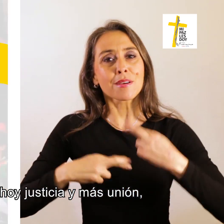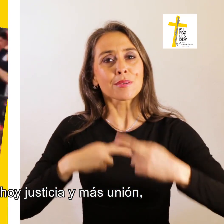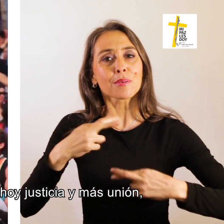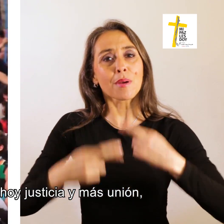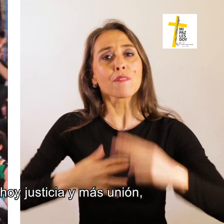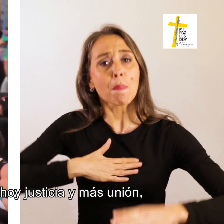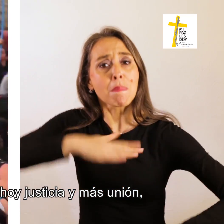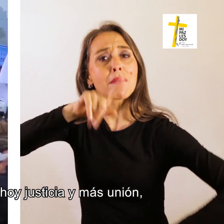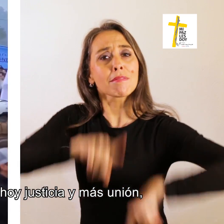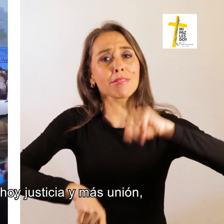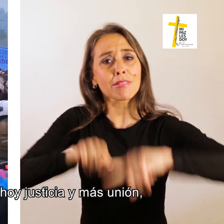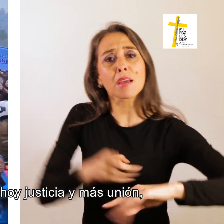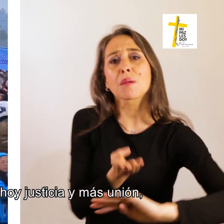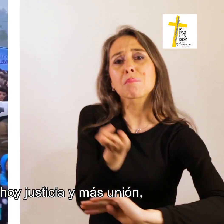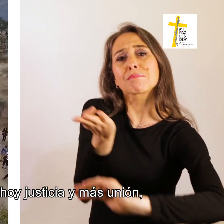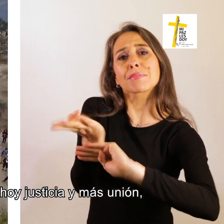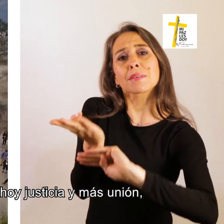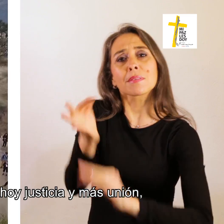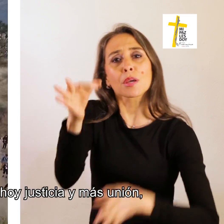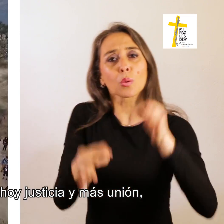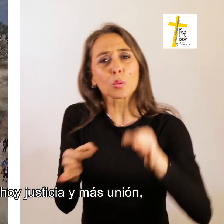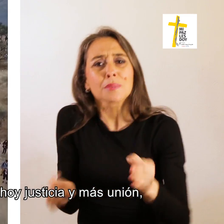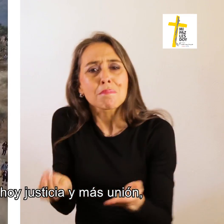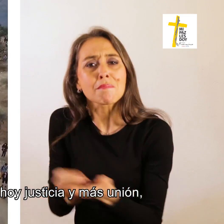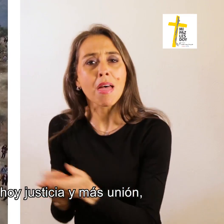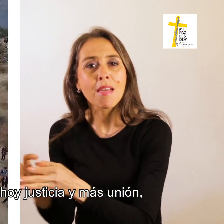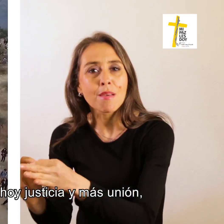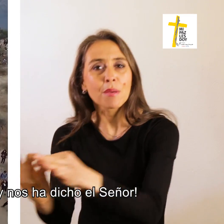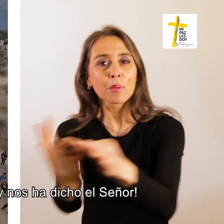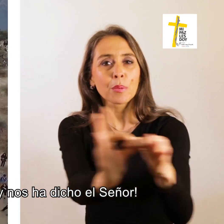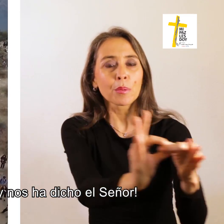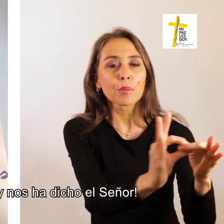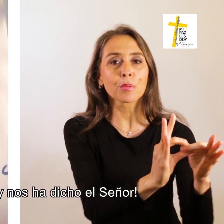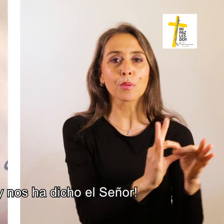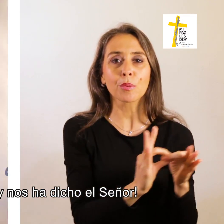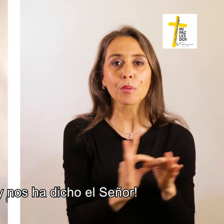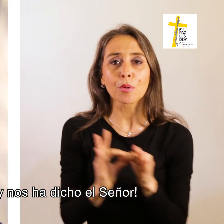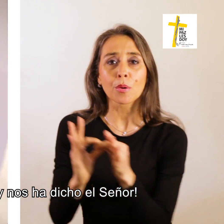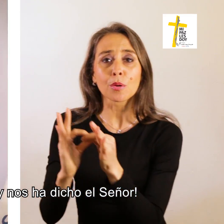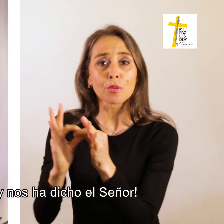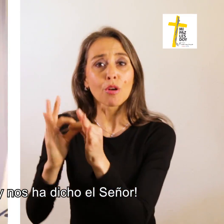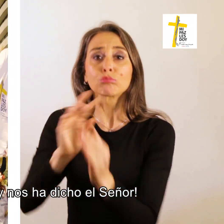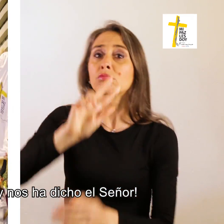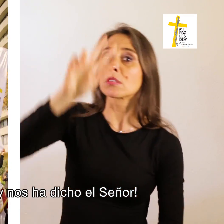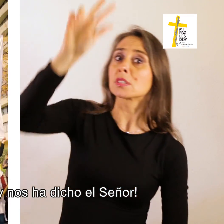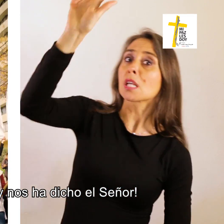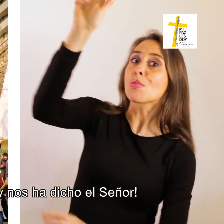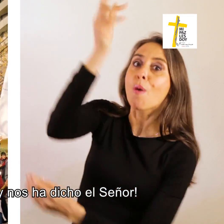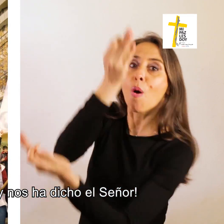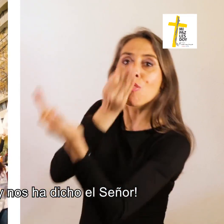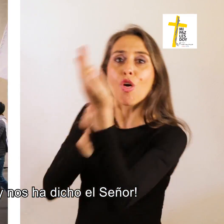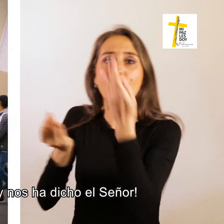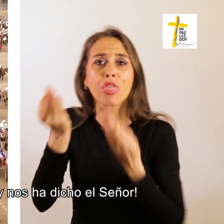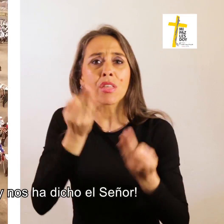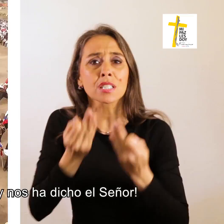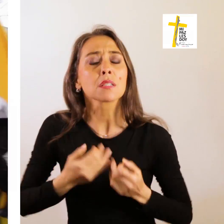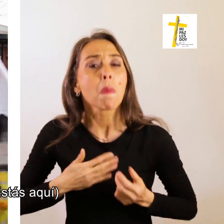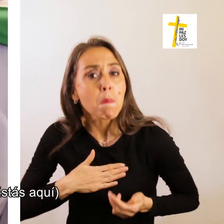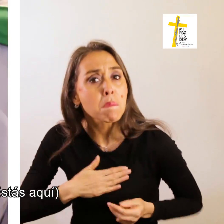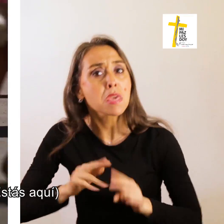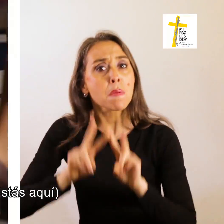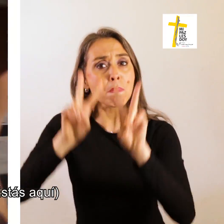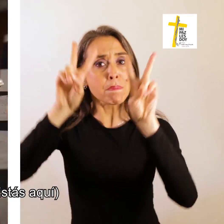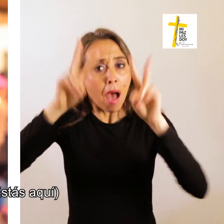Mi tierra clama hoy justicia y más unión. Mi paz les doy, nos ha dicho el